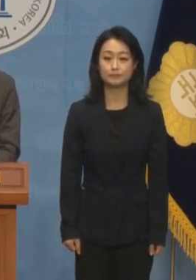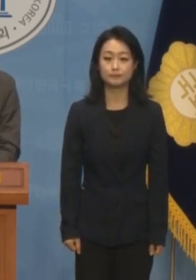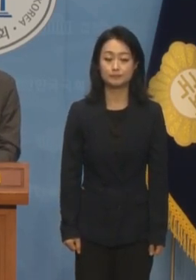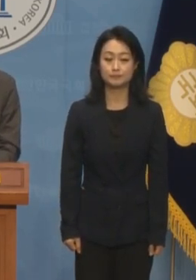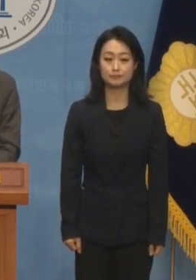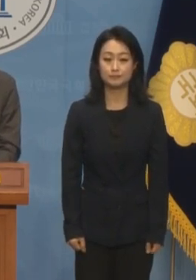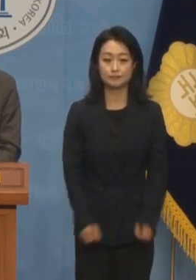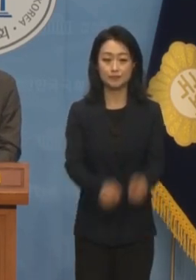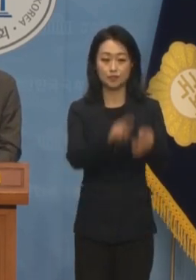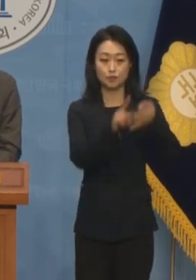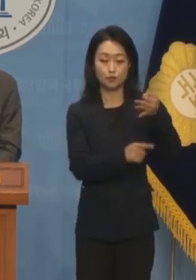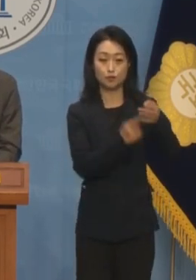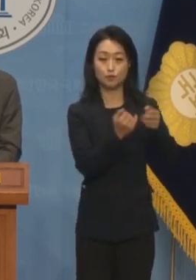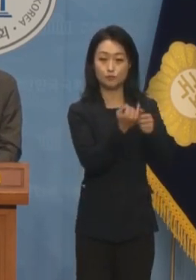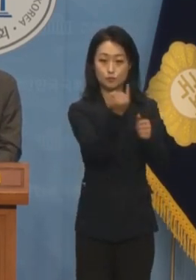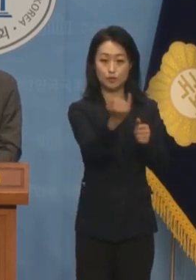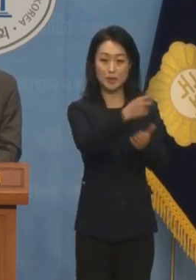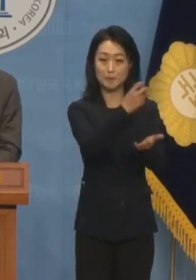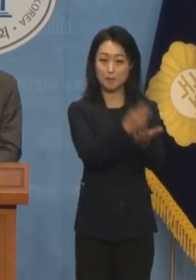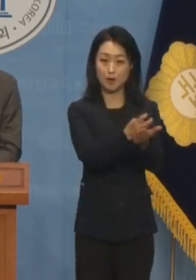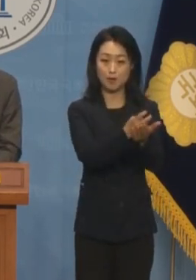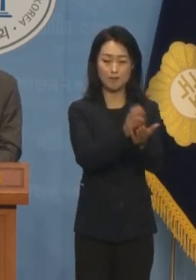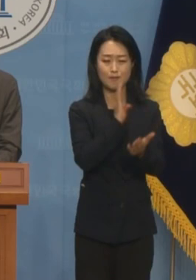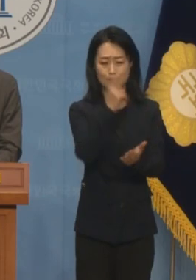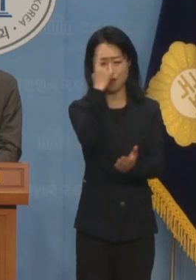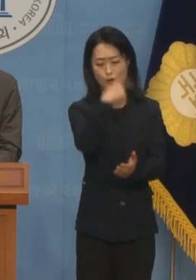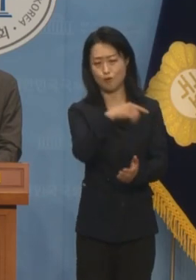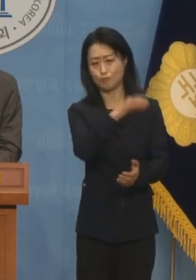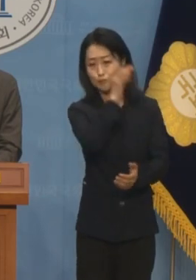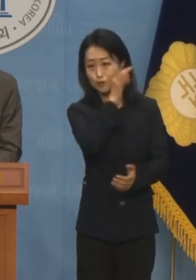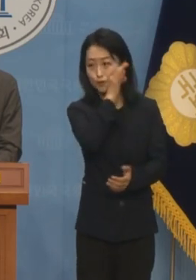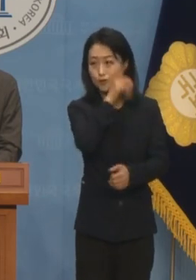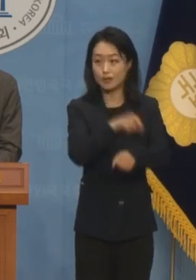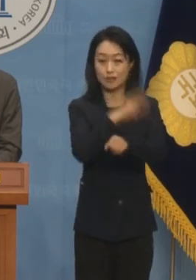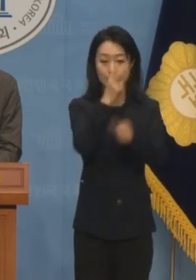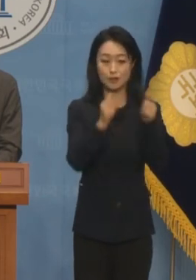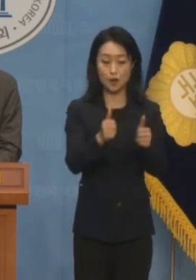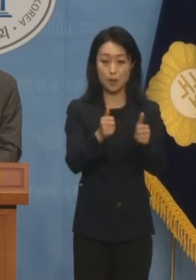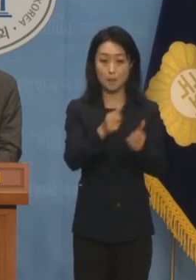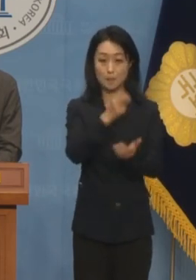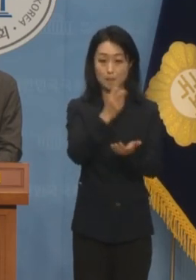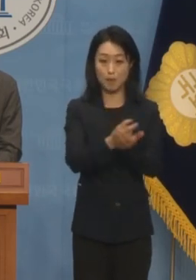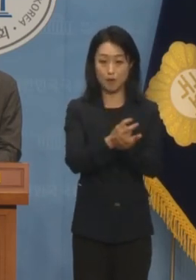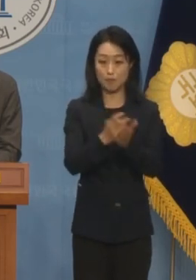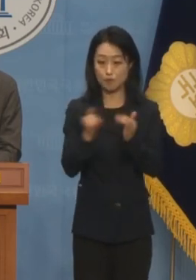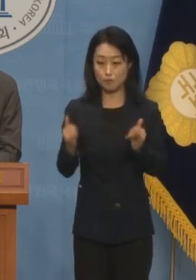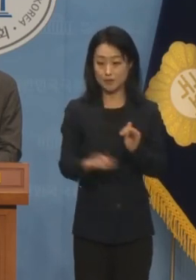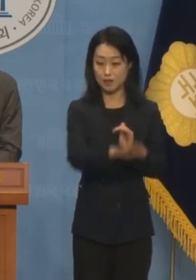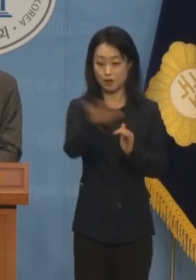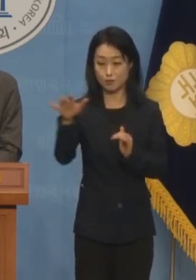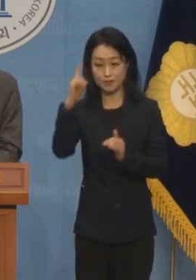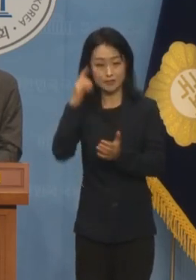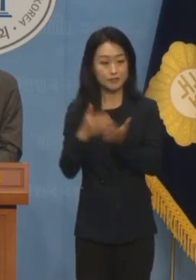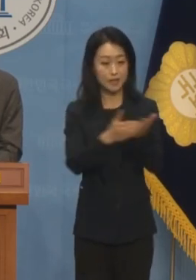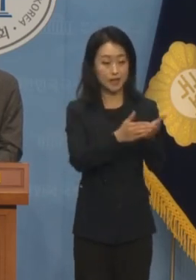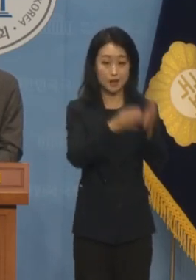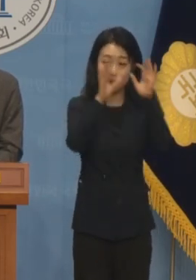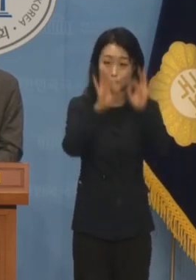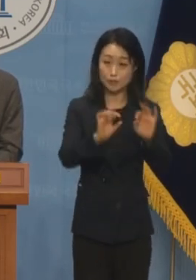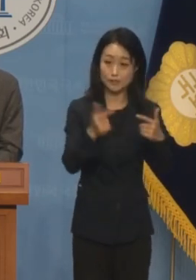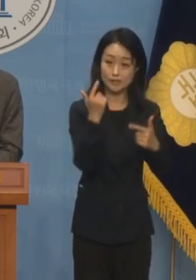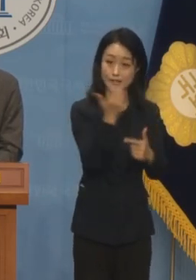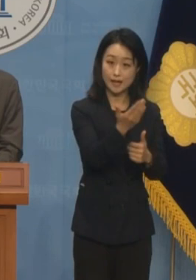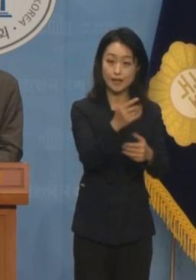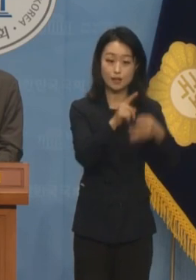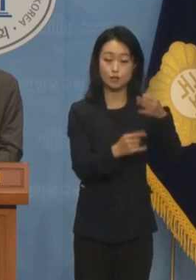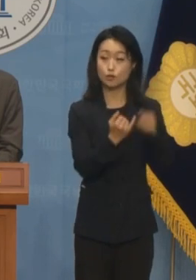낯뜨거운 김건희법 공치사 특검법 여론은 보이지 않습니까? 김건희 여사의